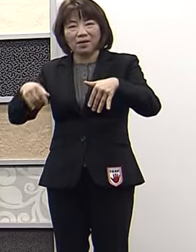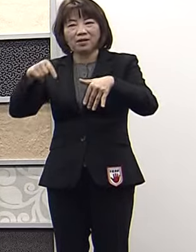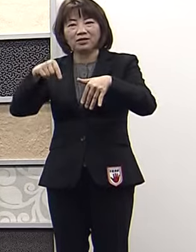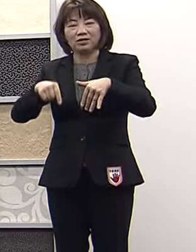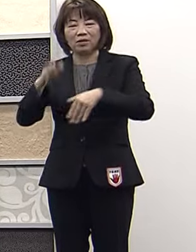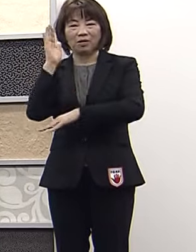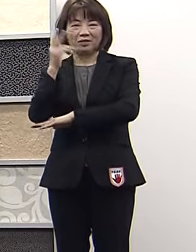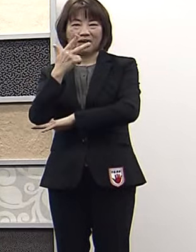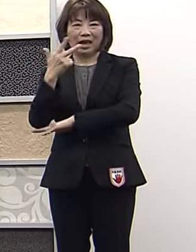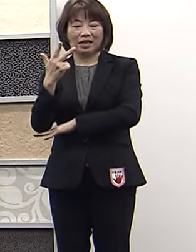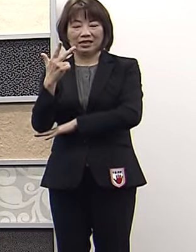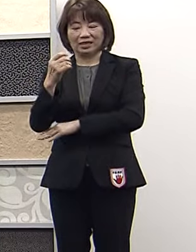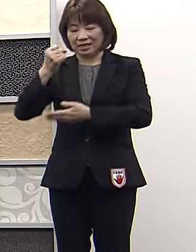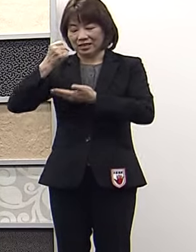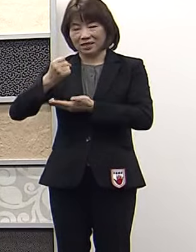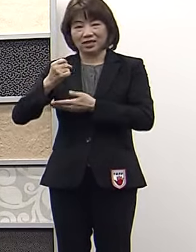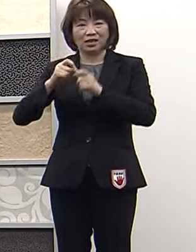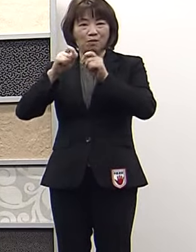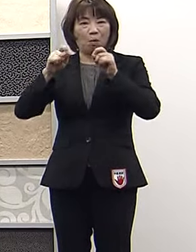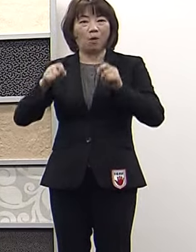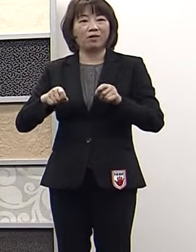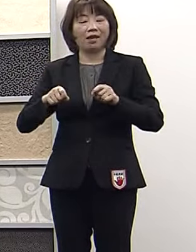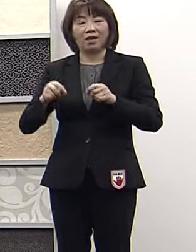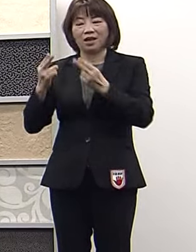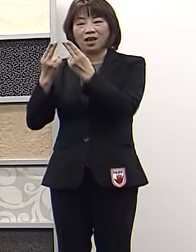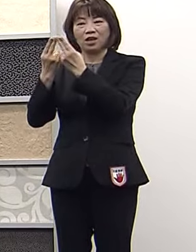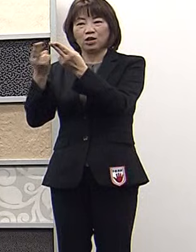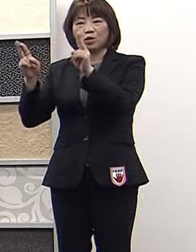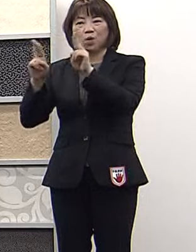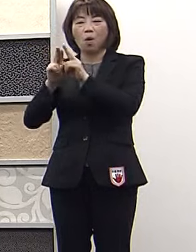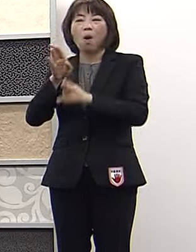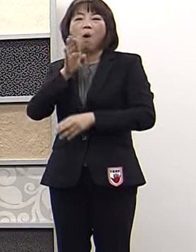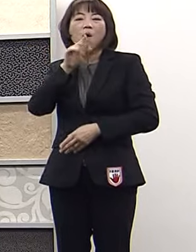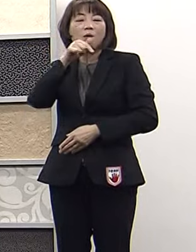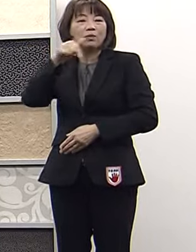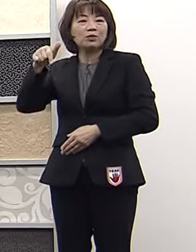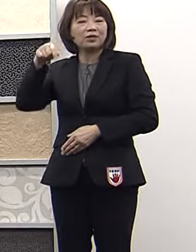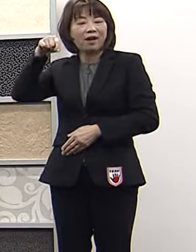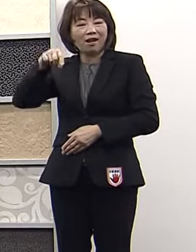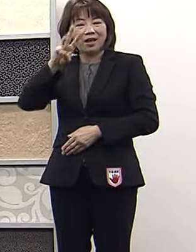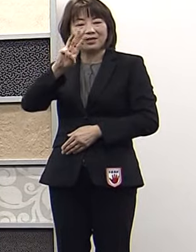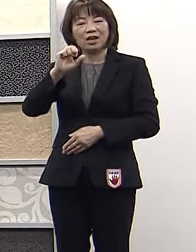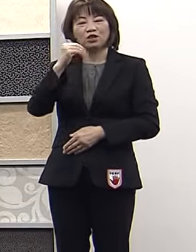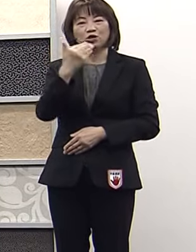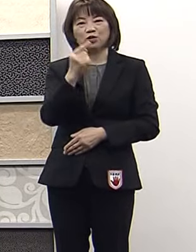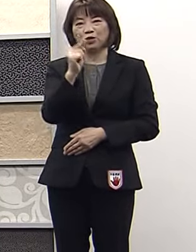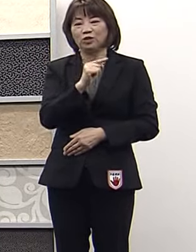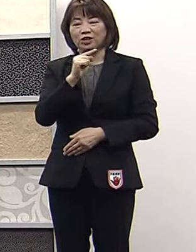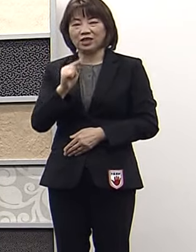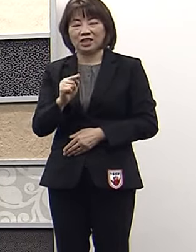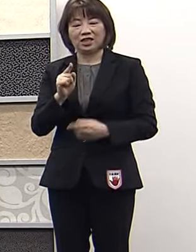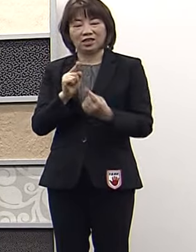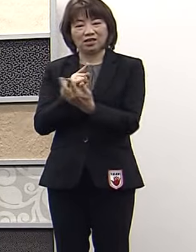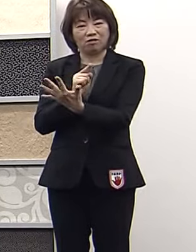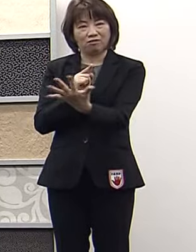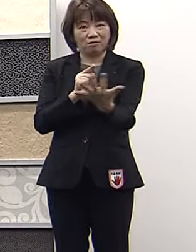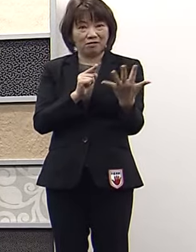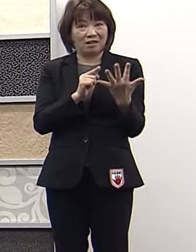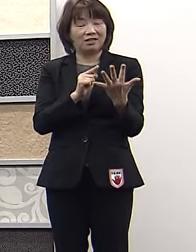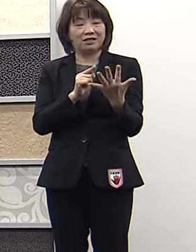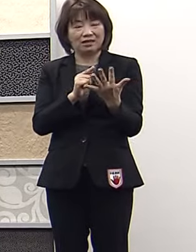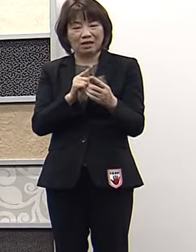政治資金問題に関して党本部の方より39人に対しての処分が下されました。このことに関